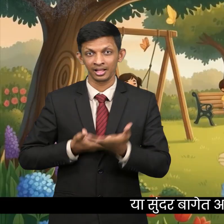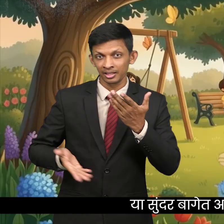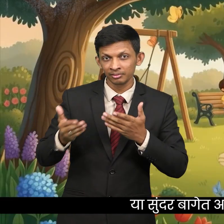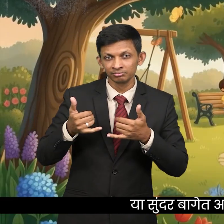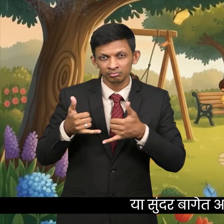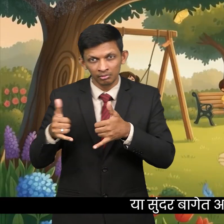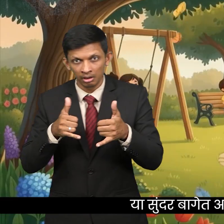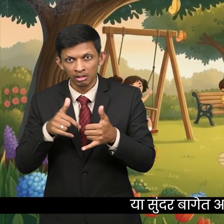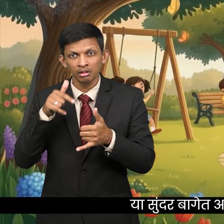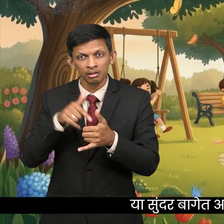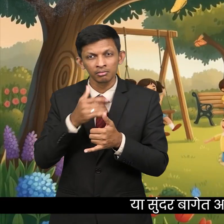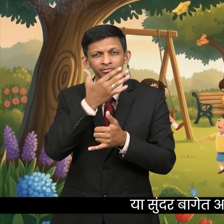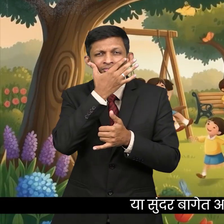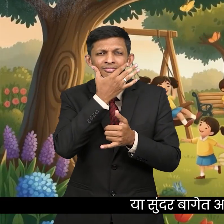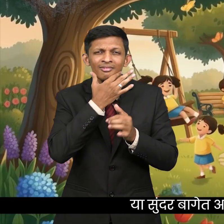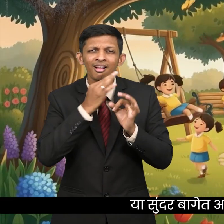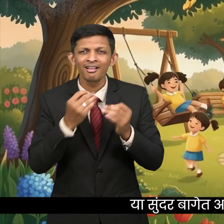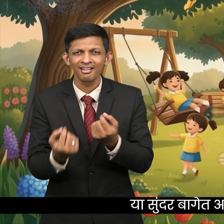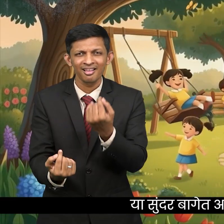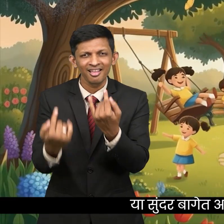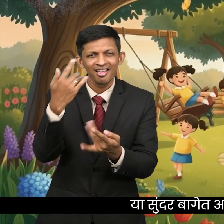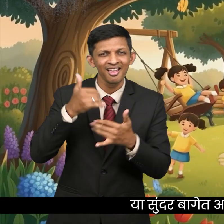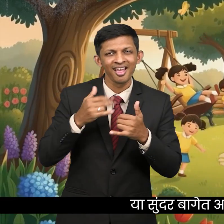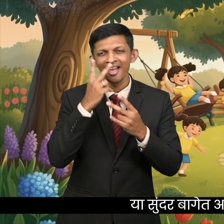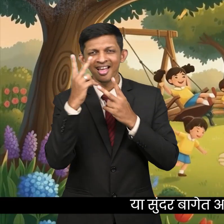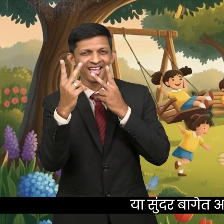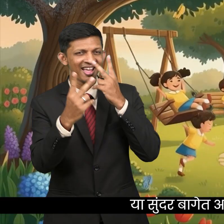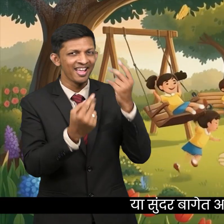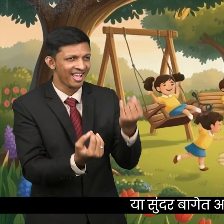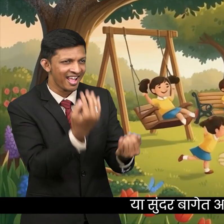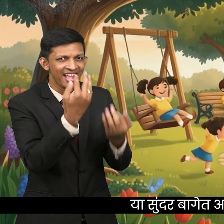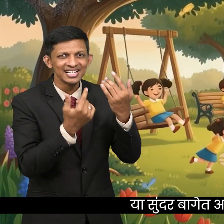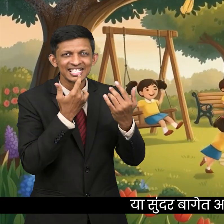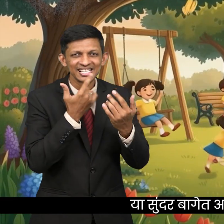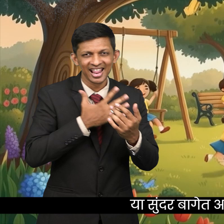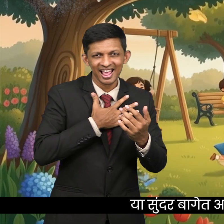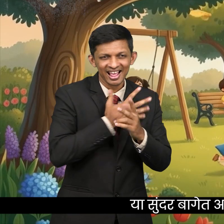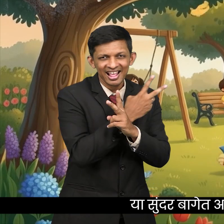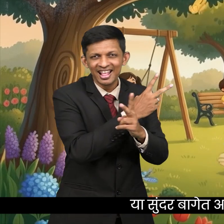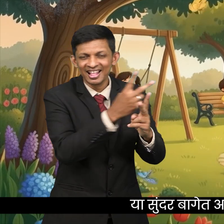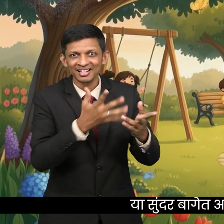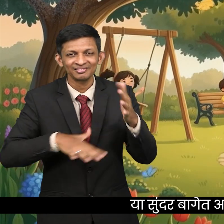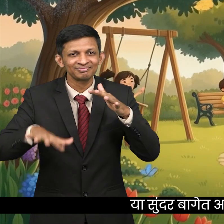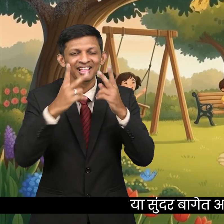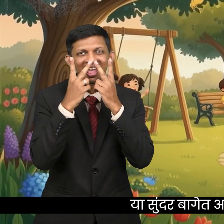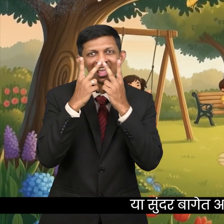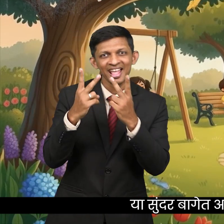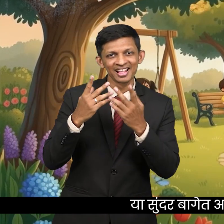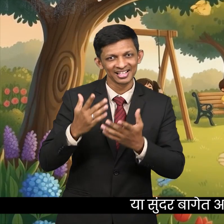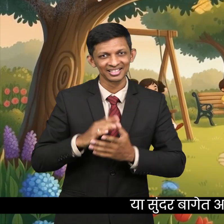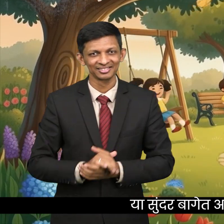या सुंदर बागेत आमच्याकडे खेळण्याचे सामान आहे.